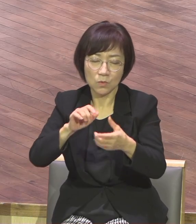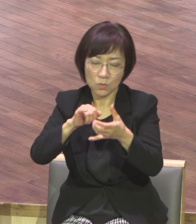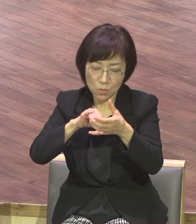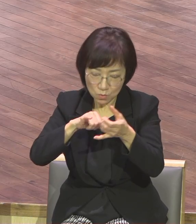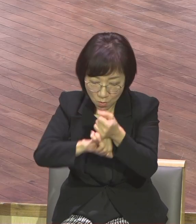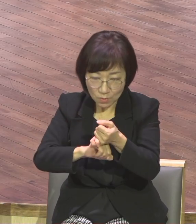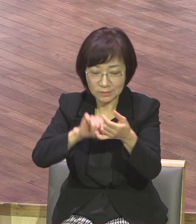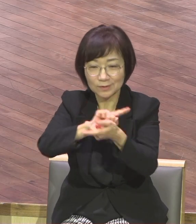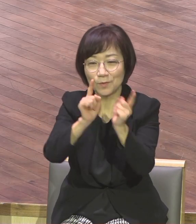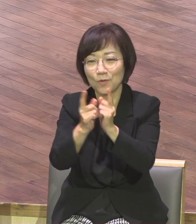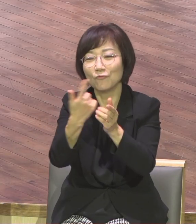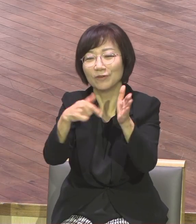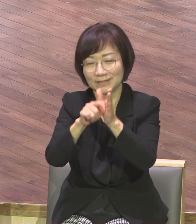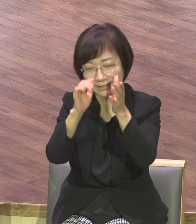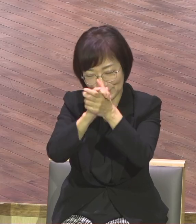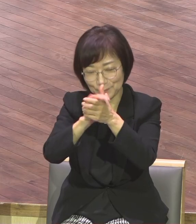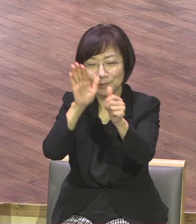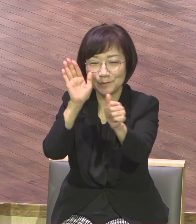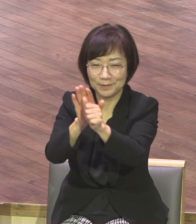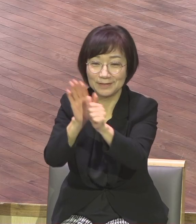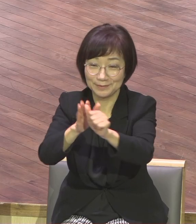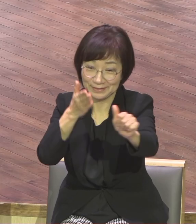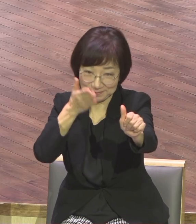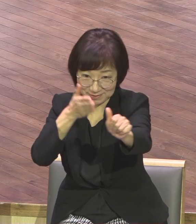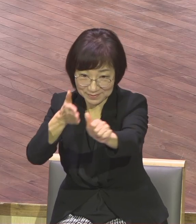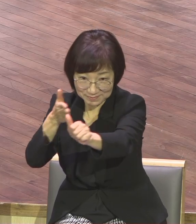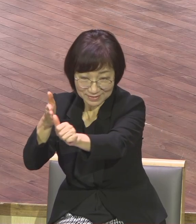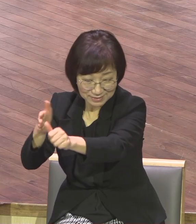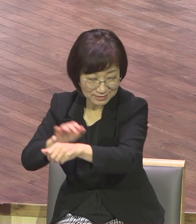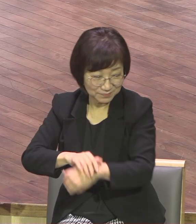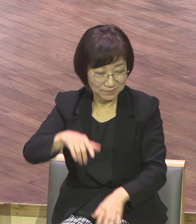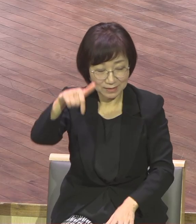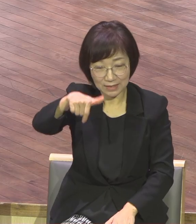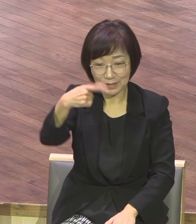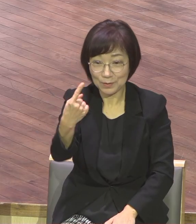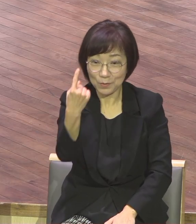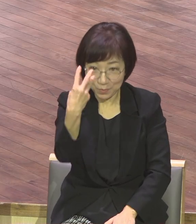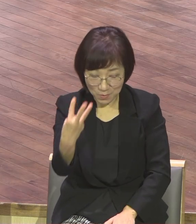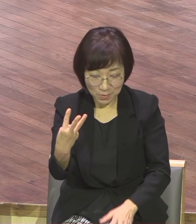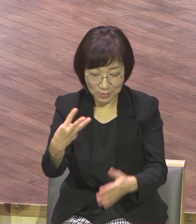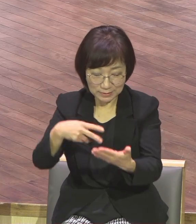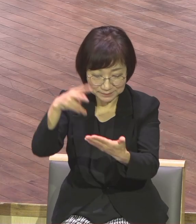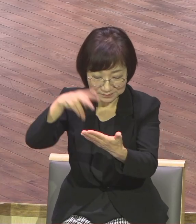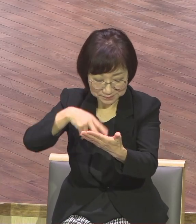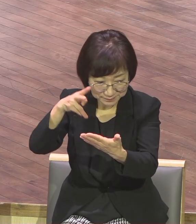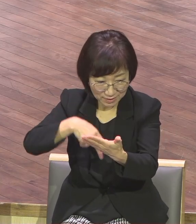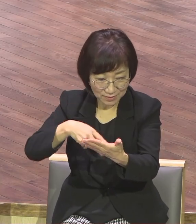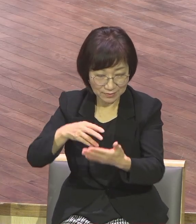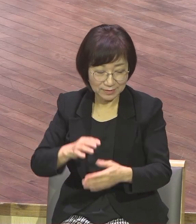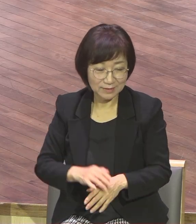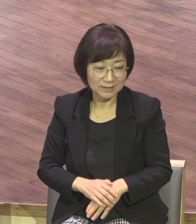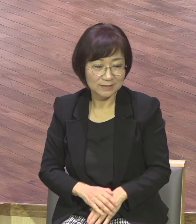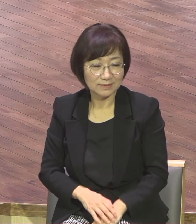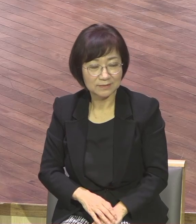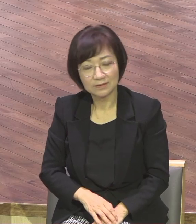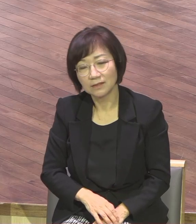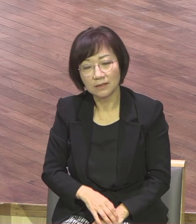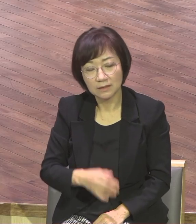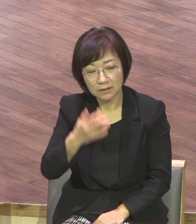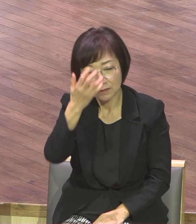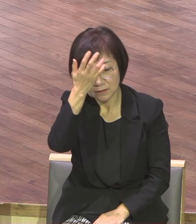진짜 친한 거예요. 골로새서 4장 2절로 4절에도 사도 바울이 골로새서 성도들에게 이렇게 기도